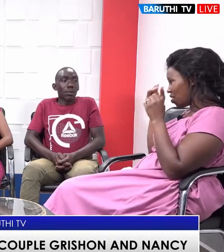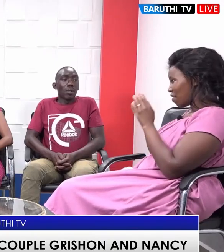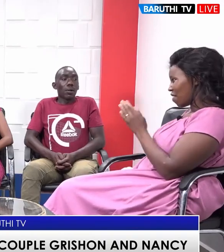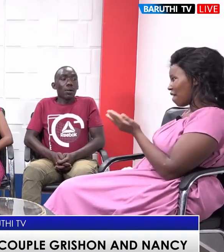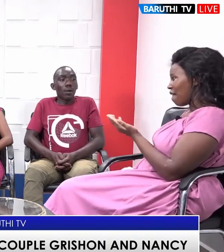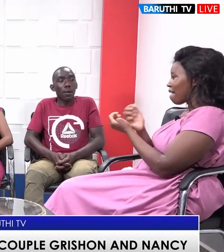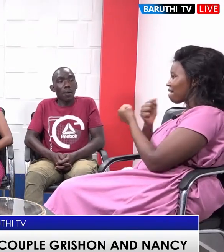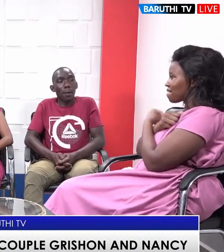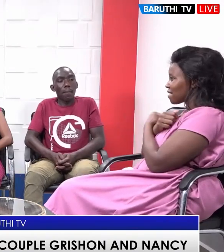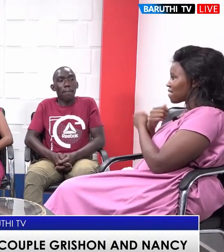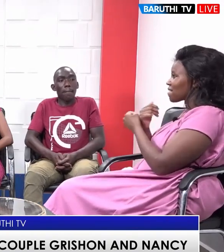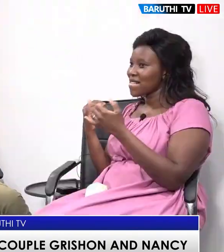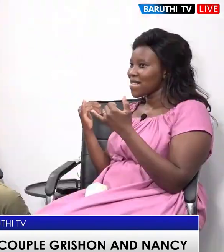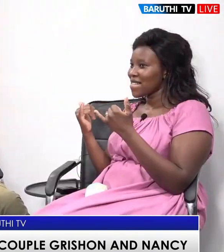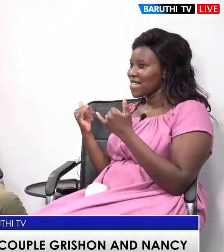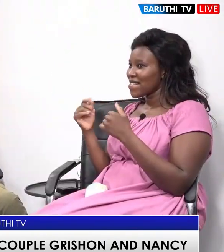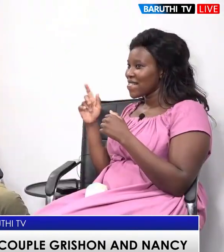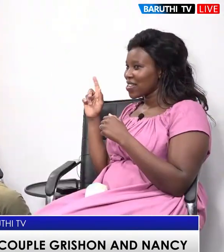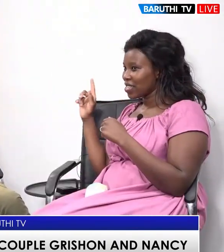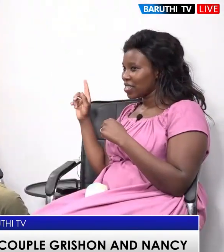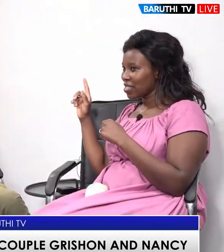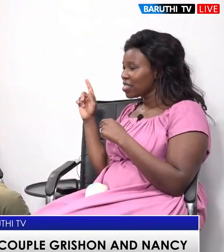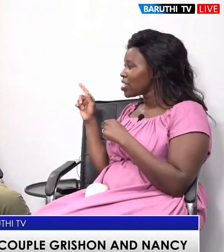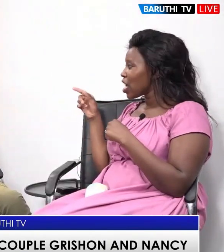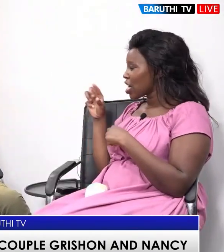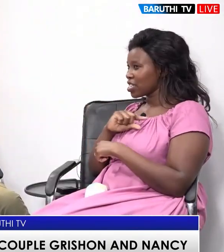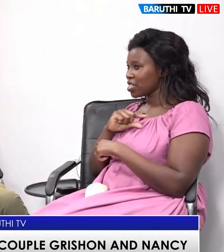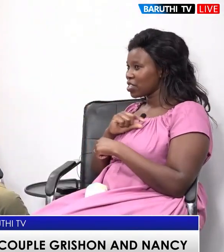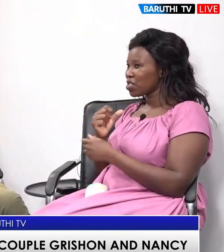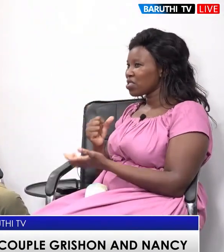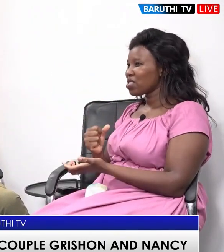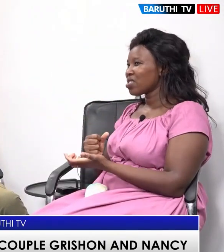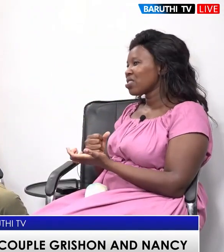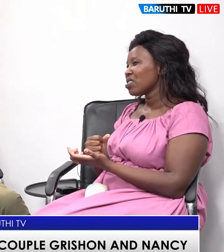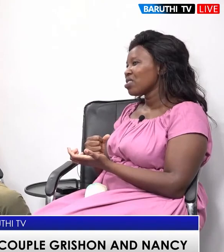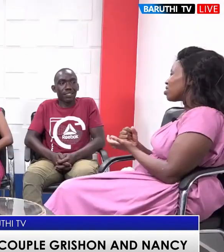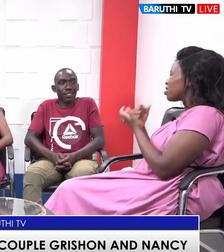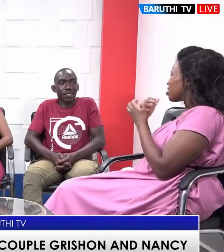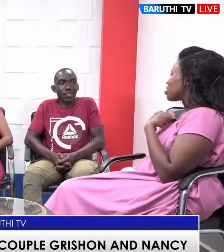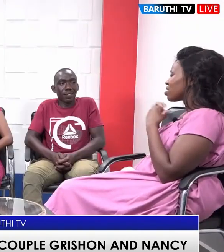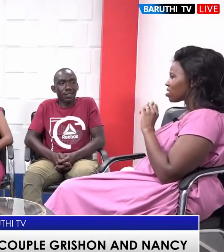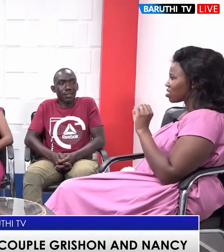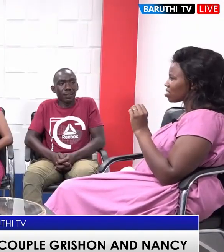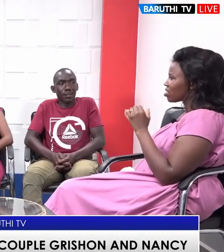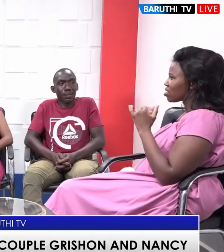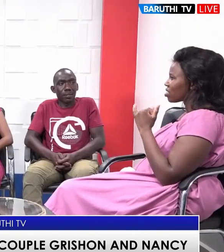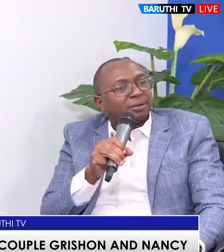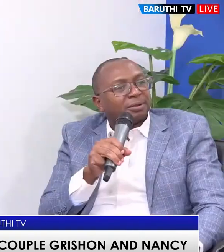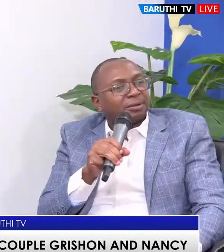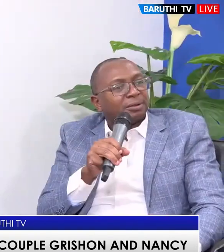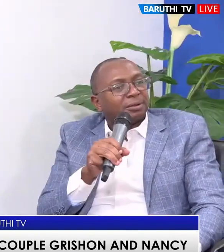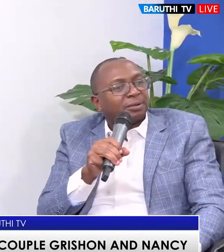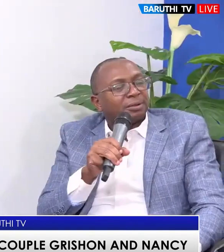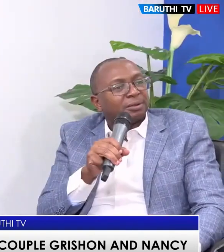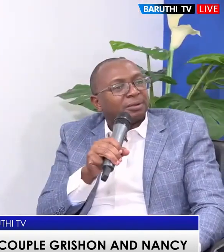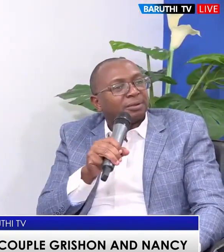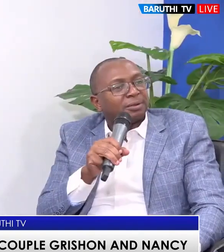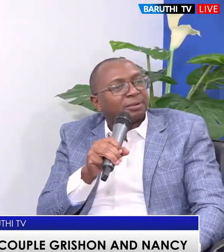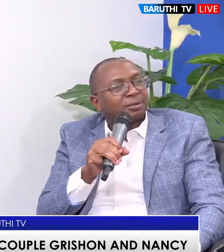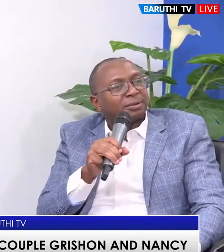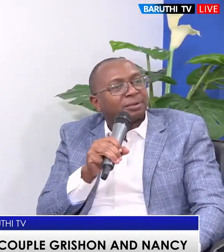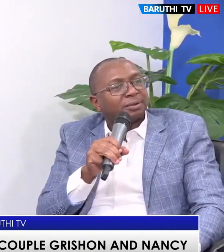part, kulala watu watalala separate, but for the vehicle part watu tuna so mkifika, si basi mkienda kabla mfike Masai Mara ama mfike na